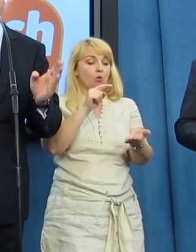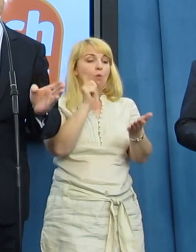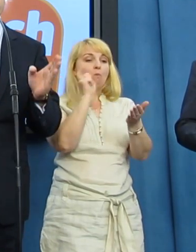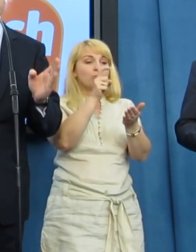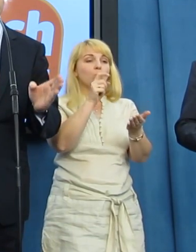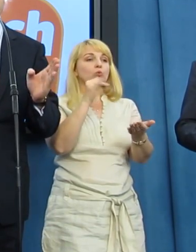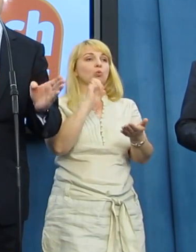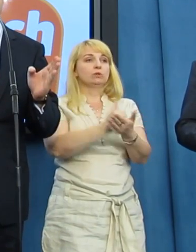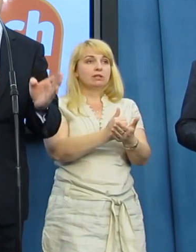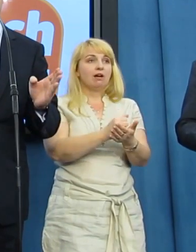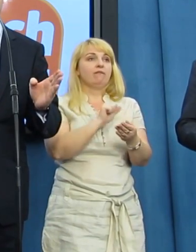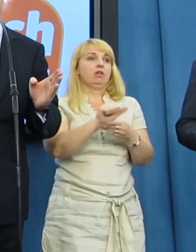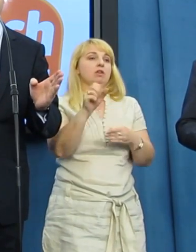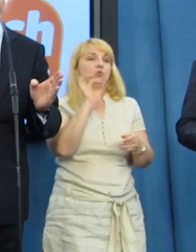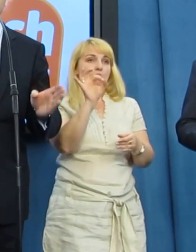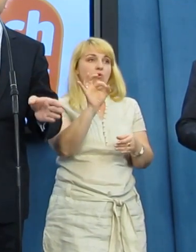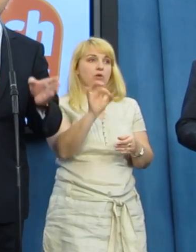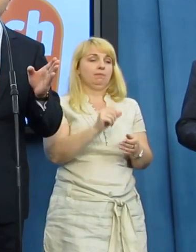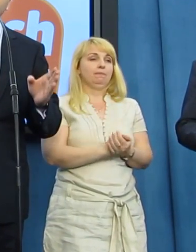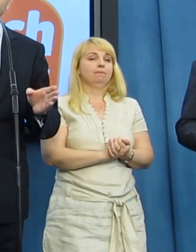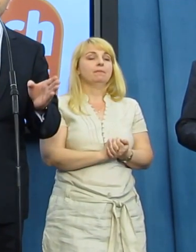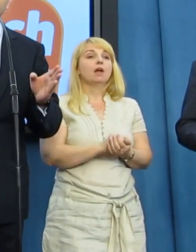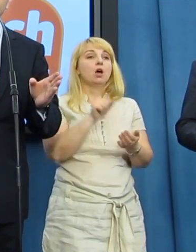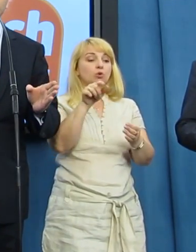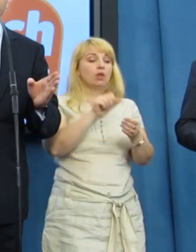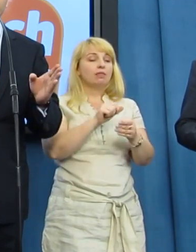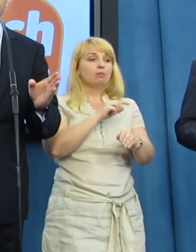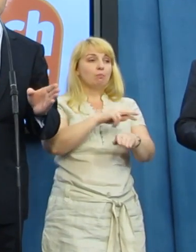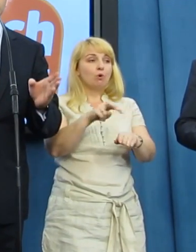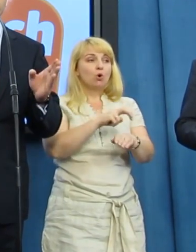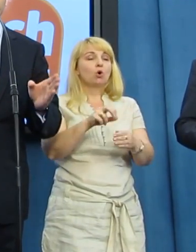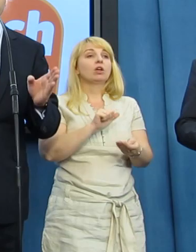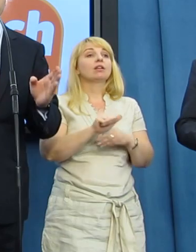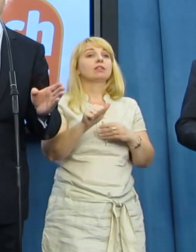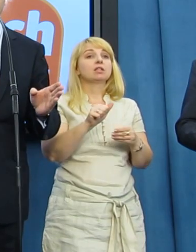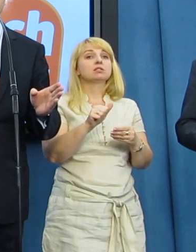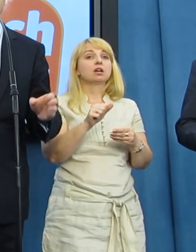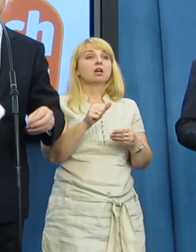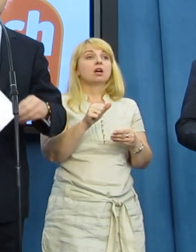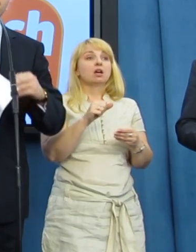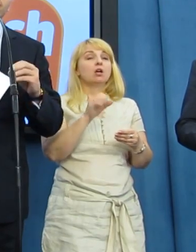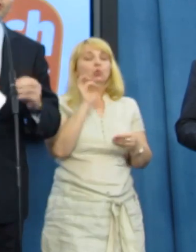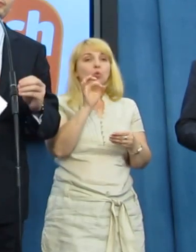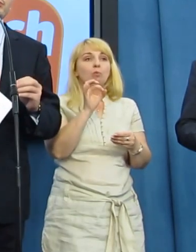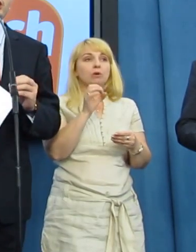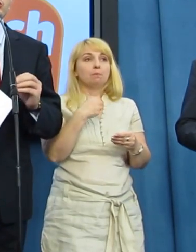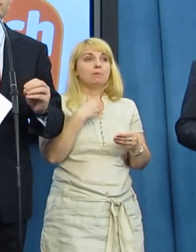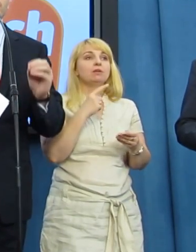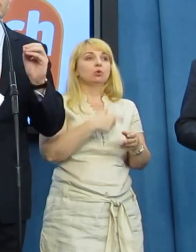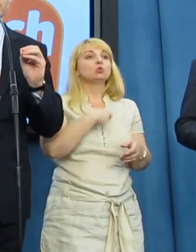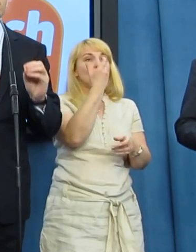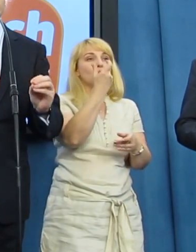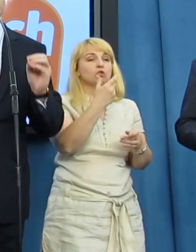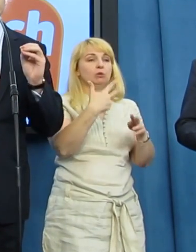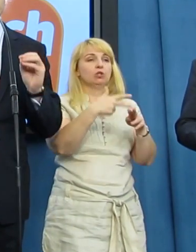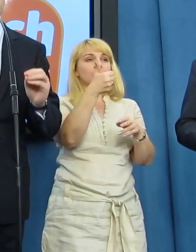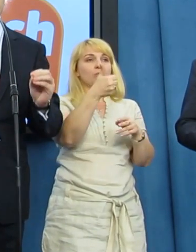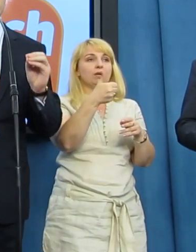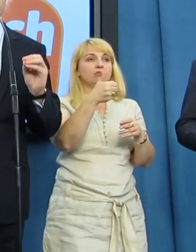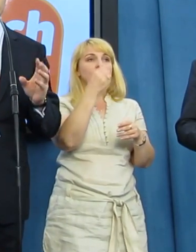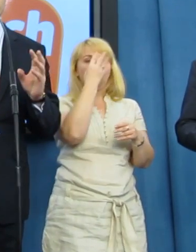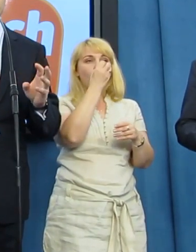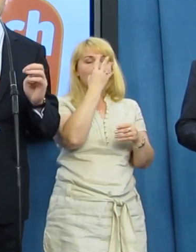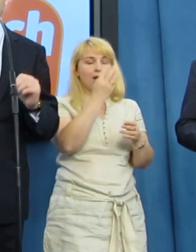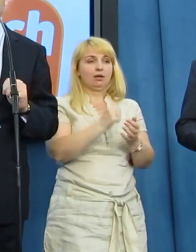mógł postępować według tej swojej własnej interpretacji. Taki projekt ustawy zgłosimy najprawdopodobniej 31 maja i jest to projekt, który wychodzi naprzeciw